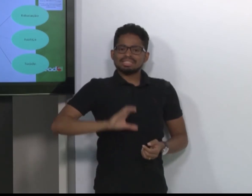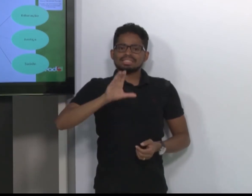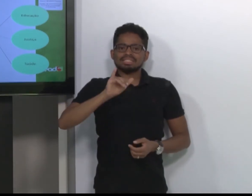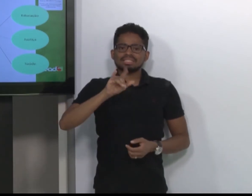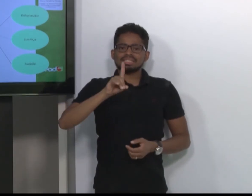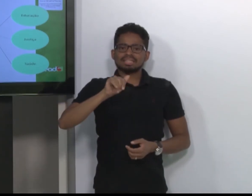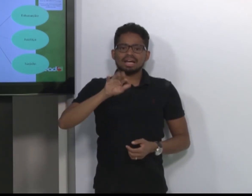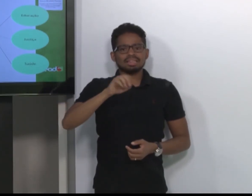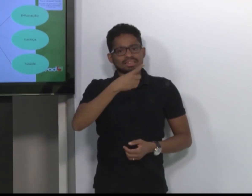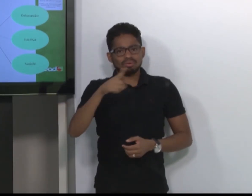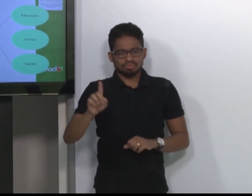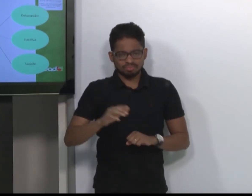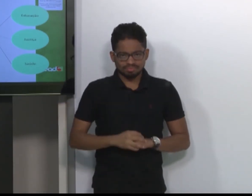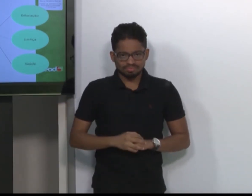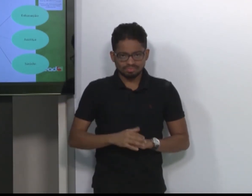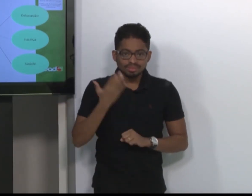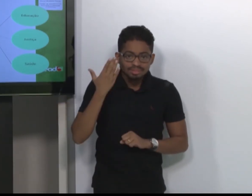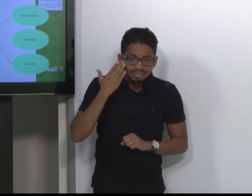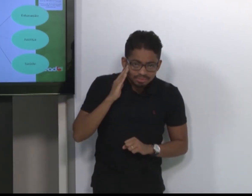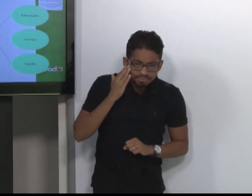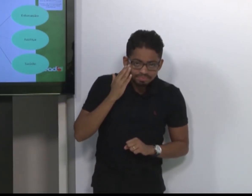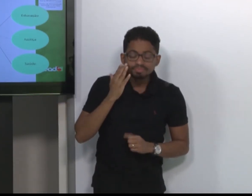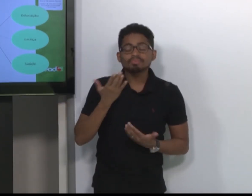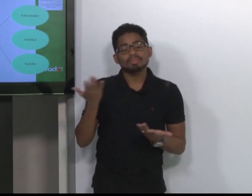Temos 3 espaços principais.